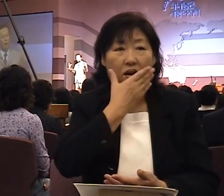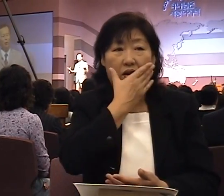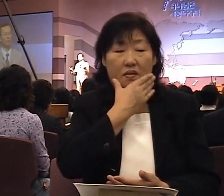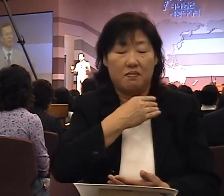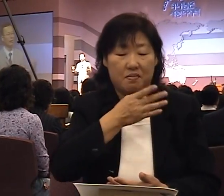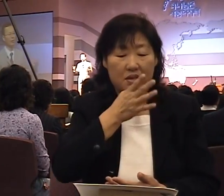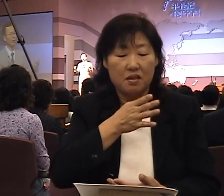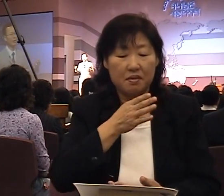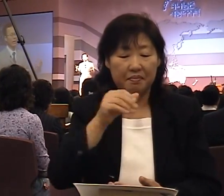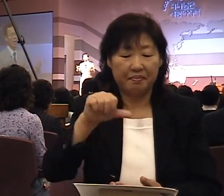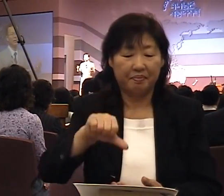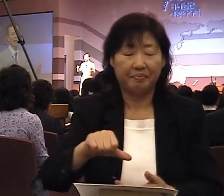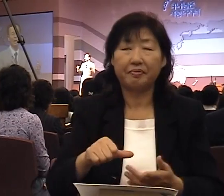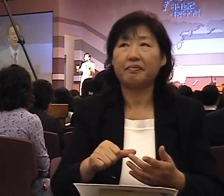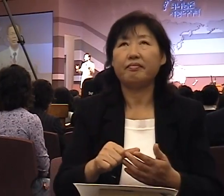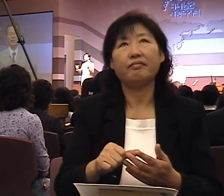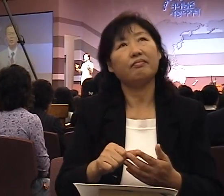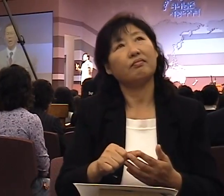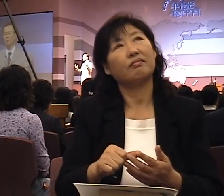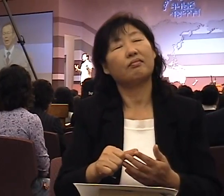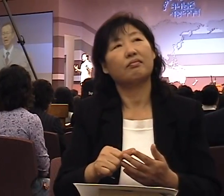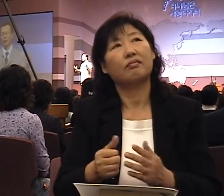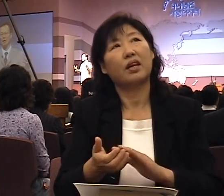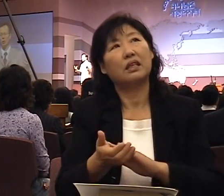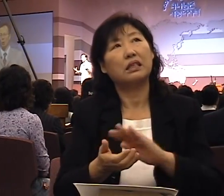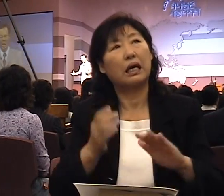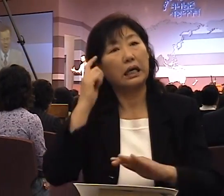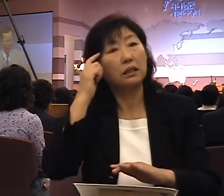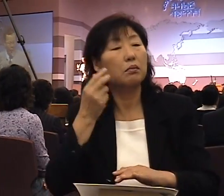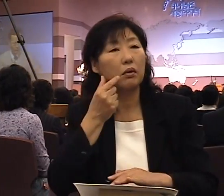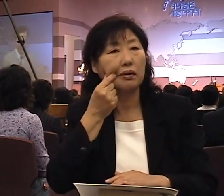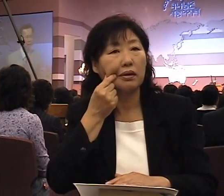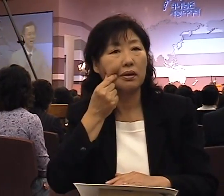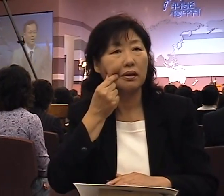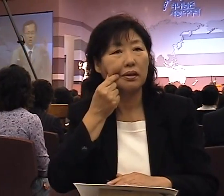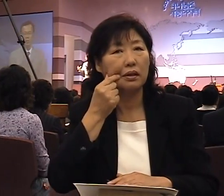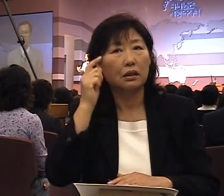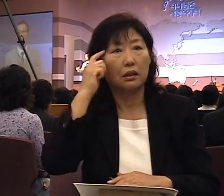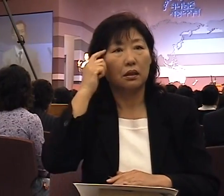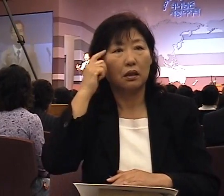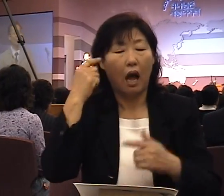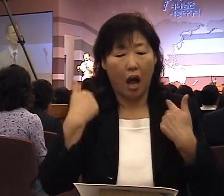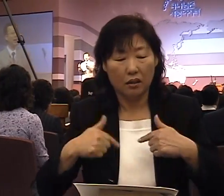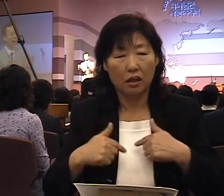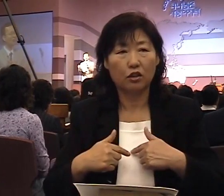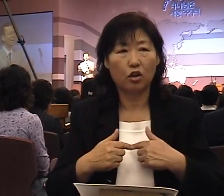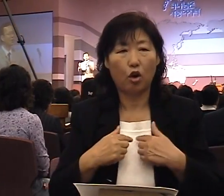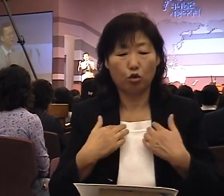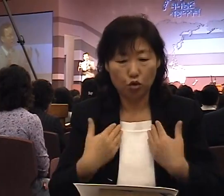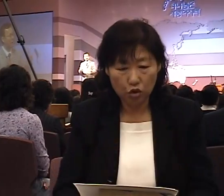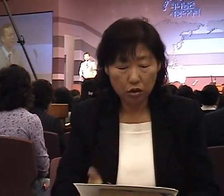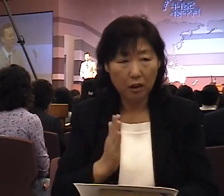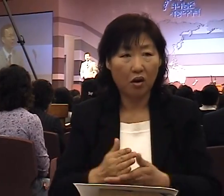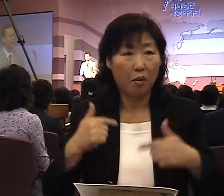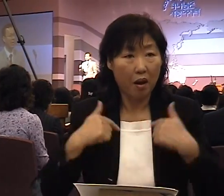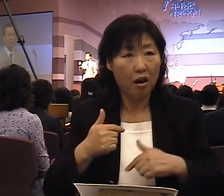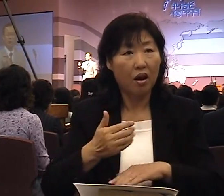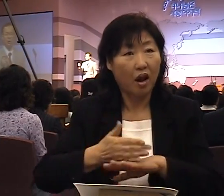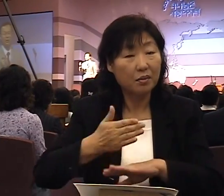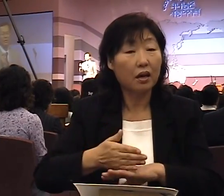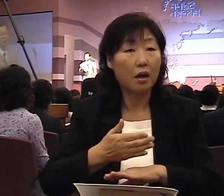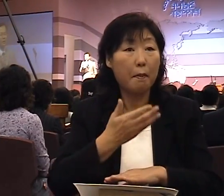아픔, 어려움, 예상치 않았던 이러한 참사 가운데서도 항상 쉬지 말고 범사에 감사하는 것이